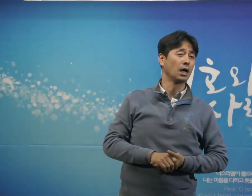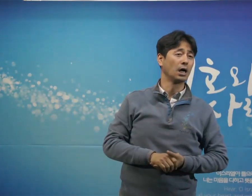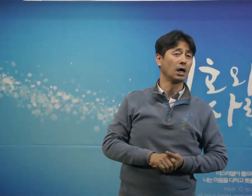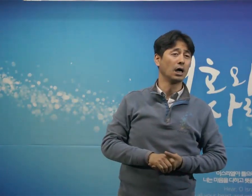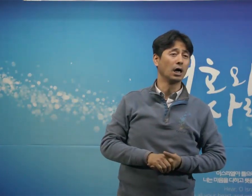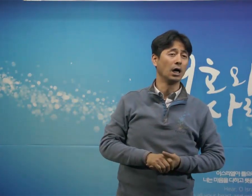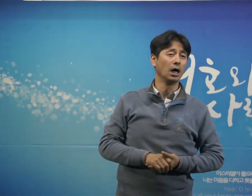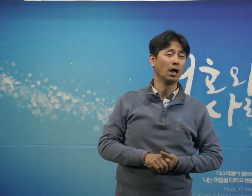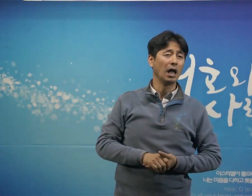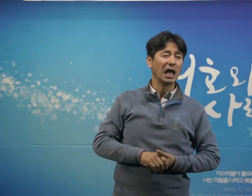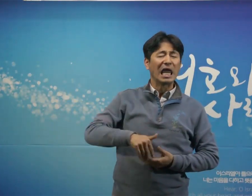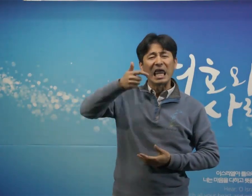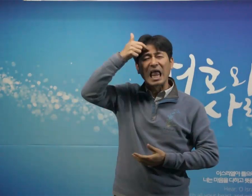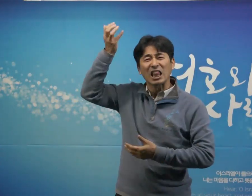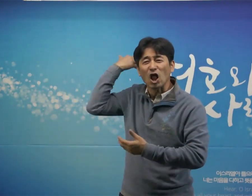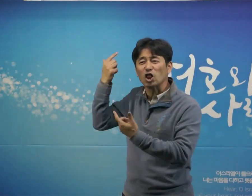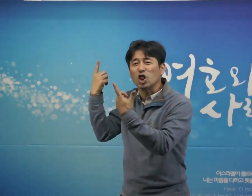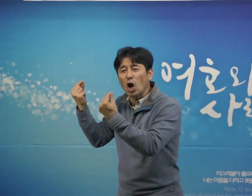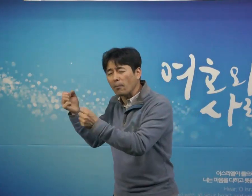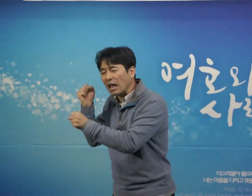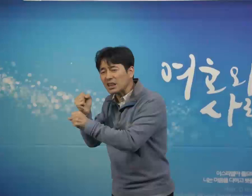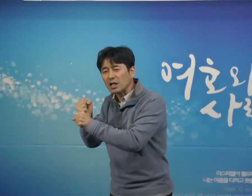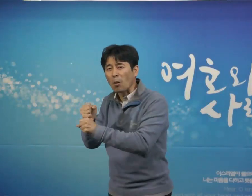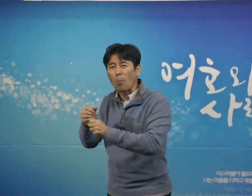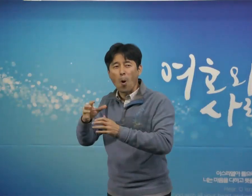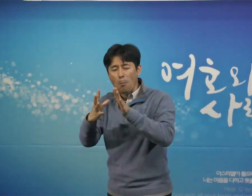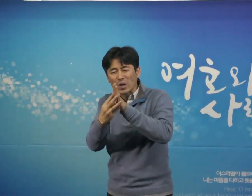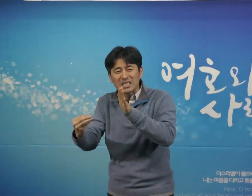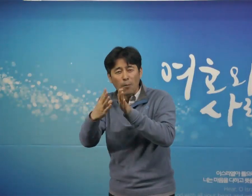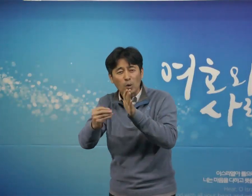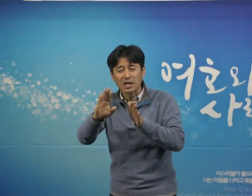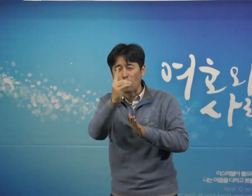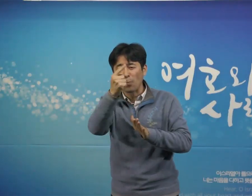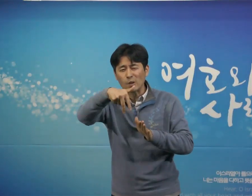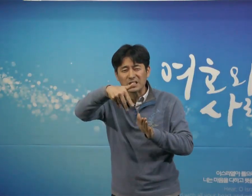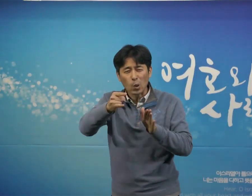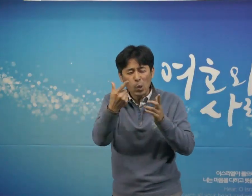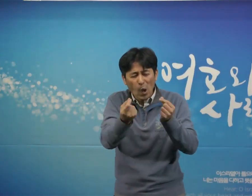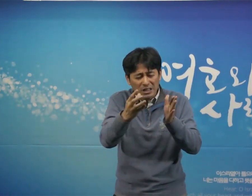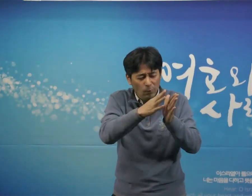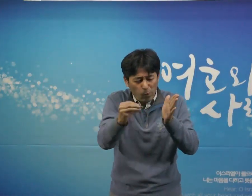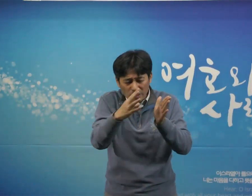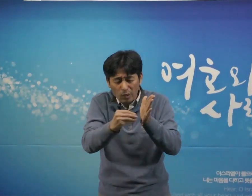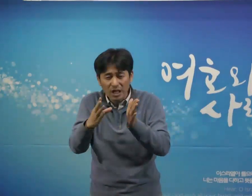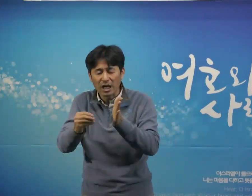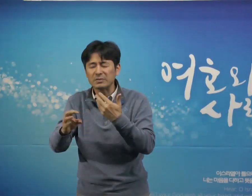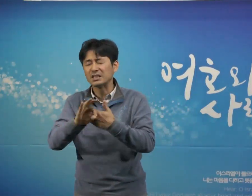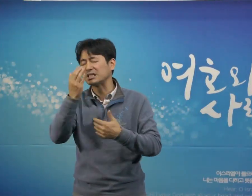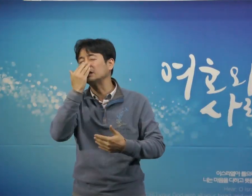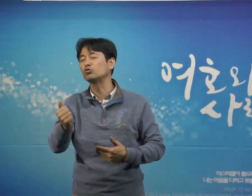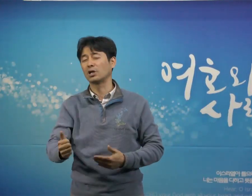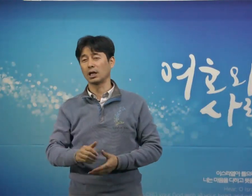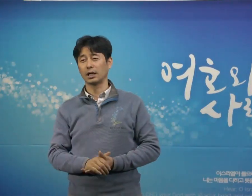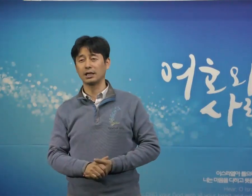새로 창조하는 주님인 것을 말씀해 주십니다. 예전의 일들을